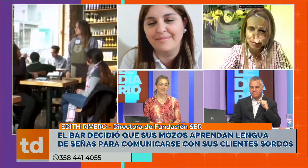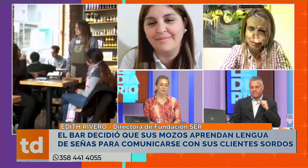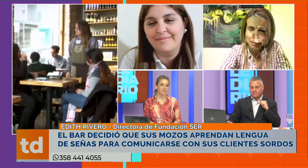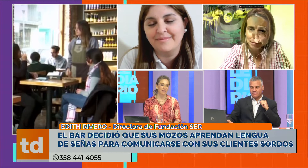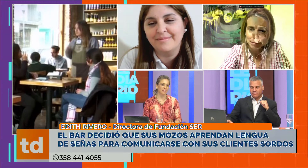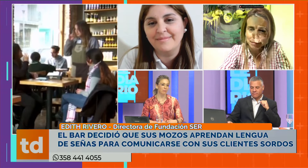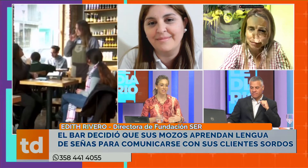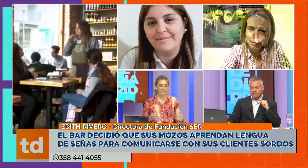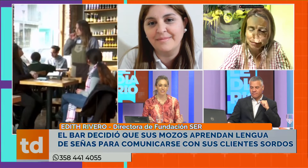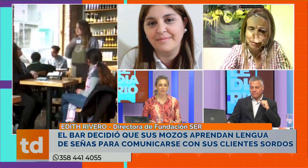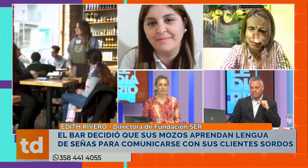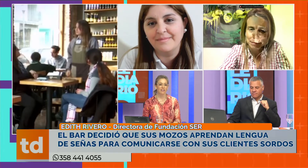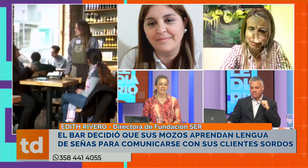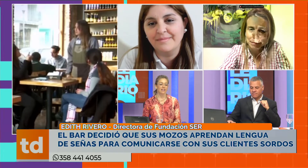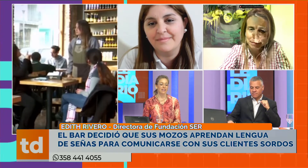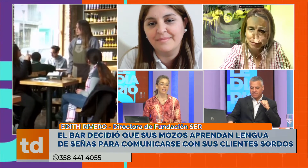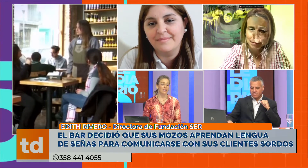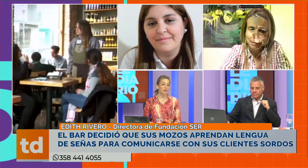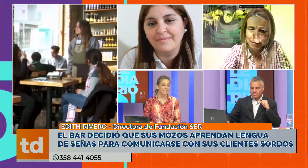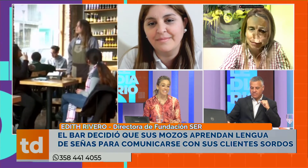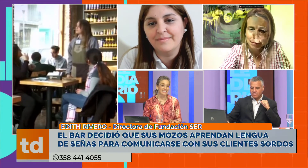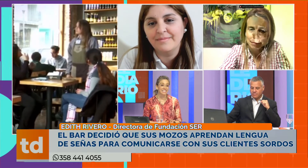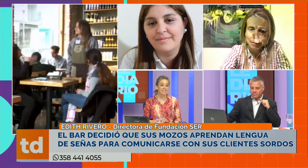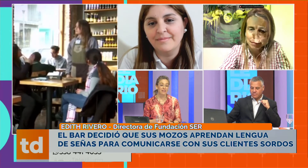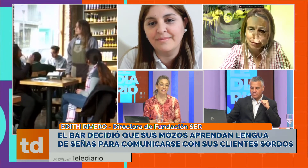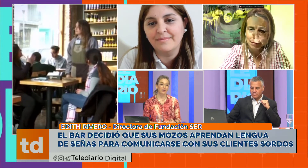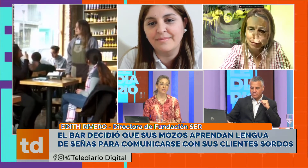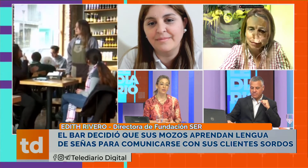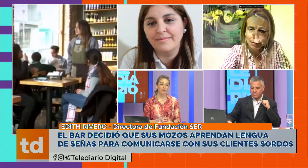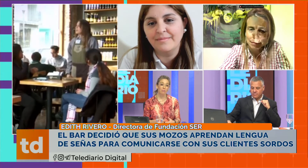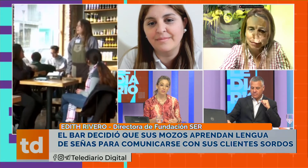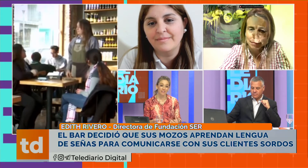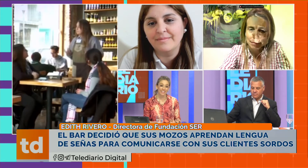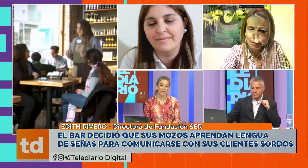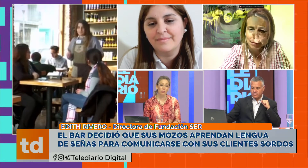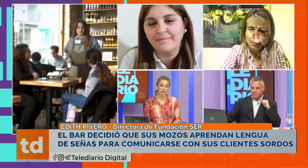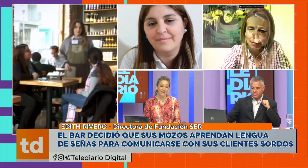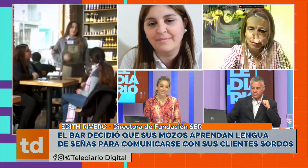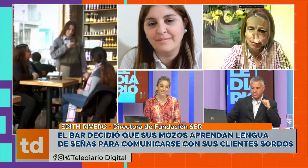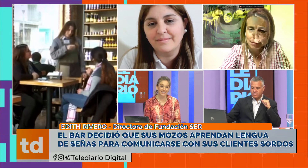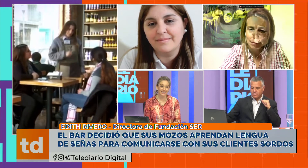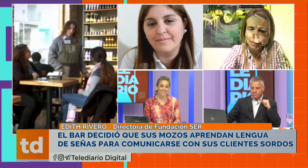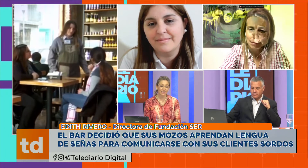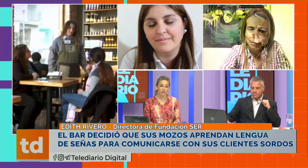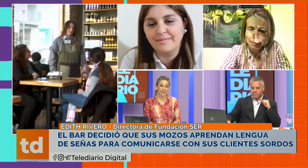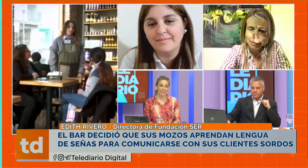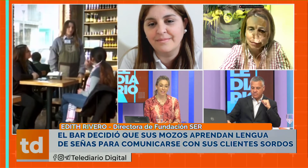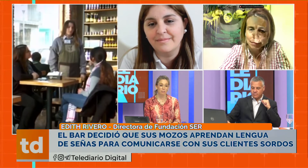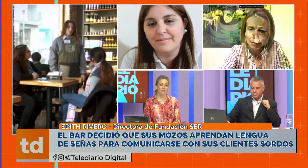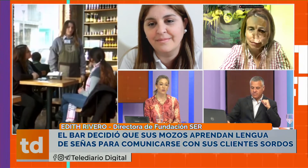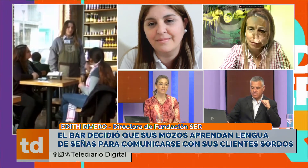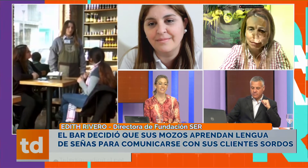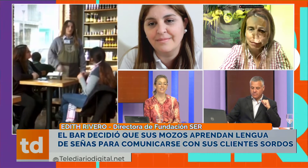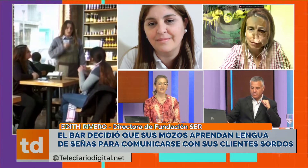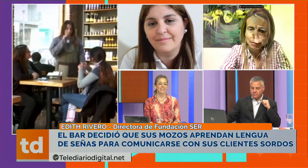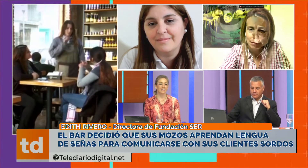bueno, ya habían aprendido la lengua de señas y si se habían encontrado con la posibilidad de comunicarse, ¿no? ¿Les